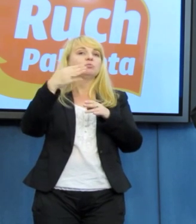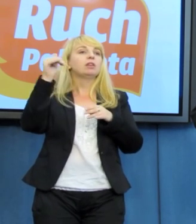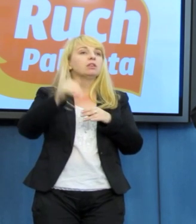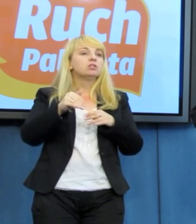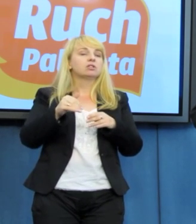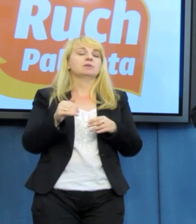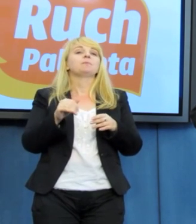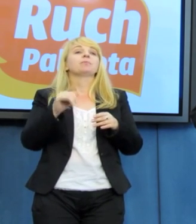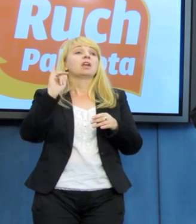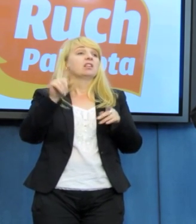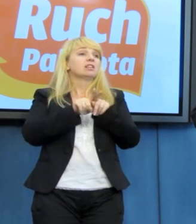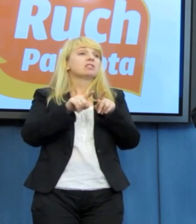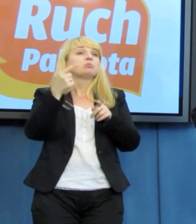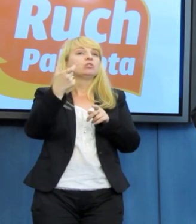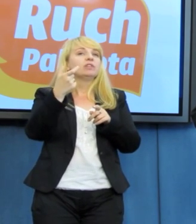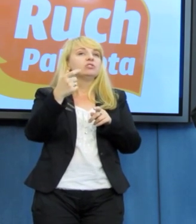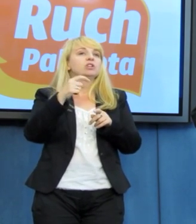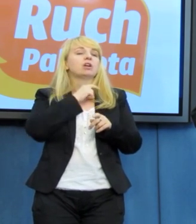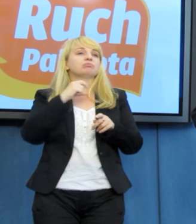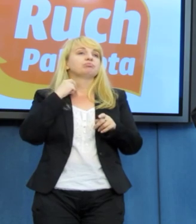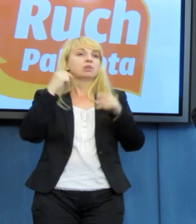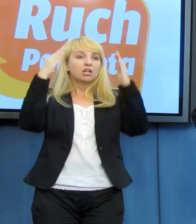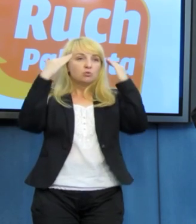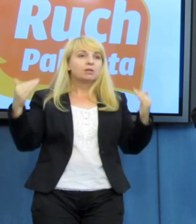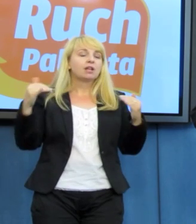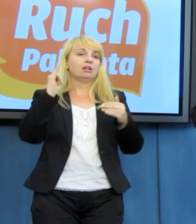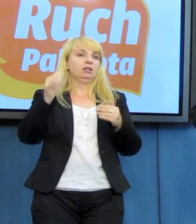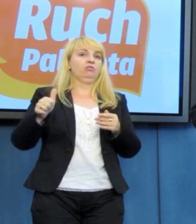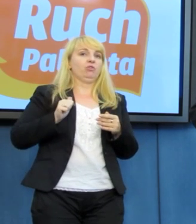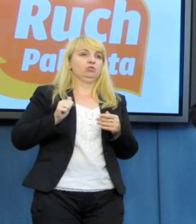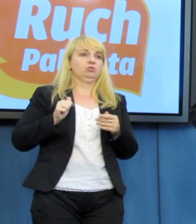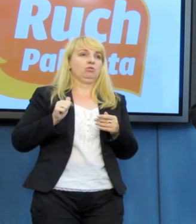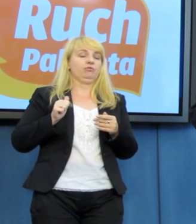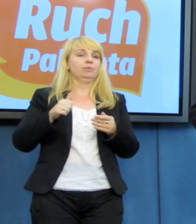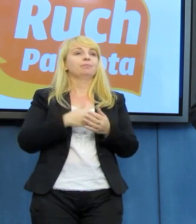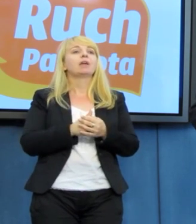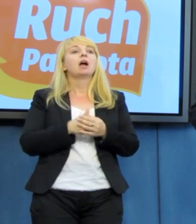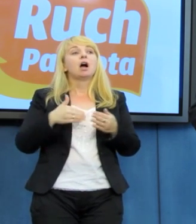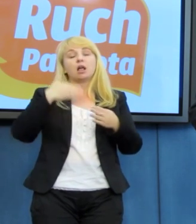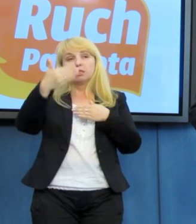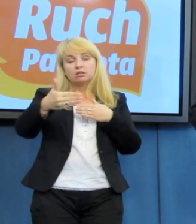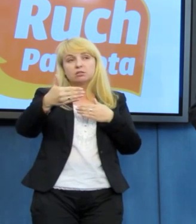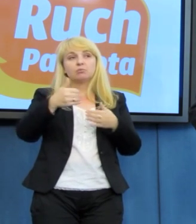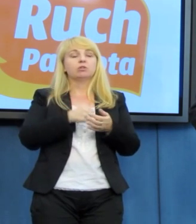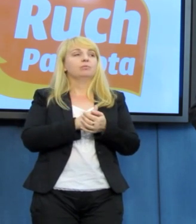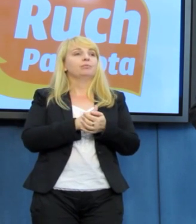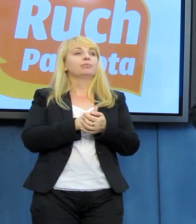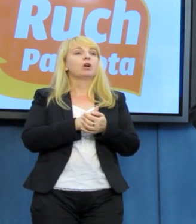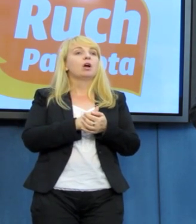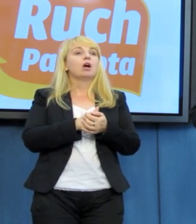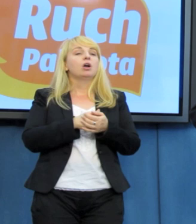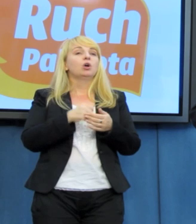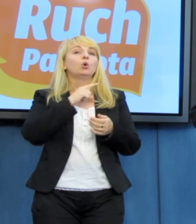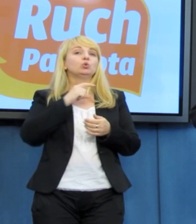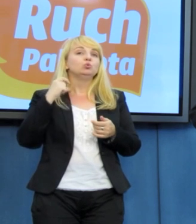wojskowych, ponad 1000 kapelanów szpitalnych. Kolejna rzecz to jest taka, że